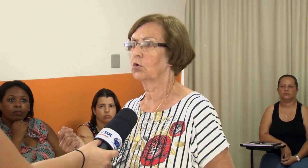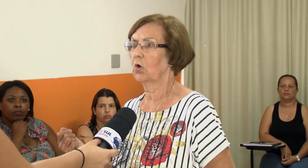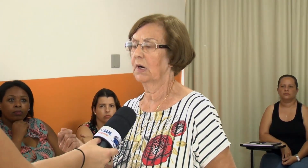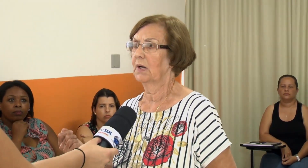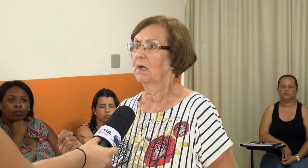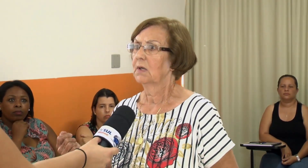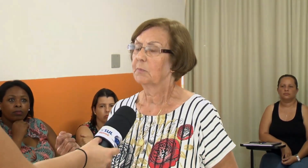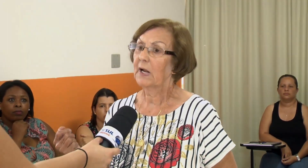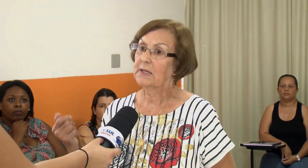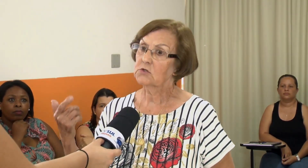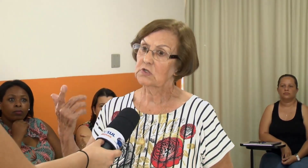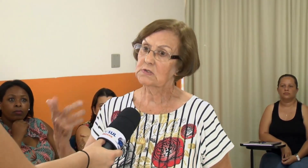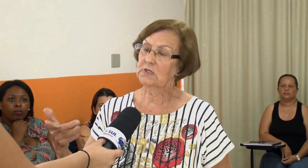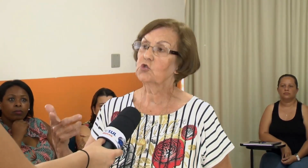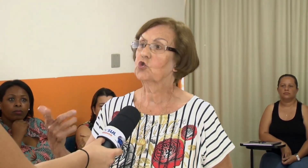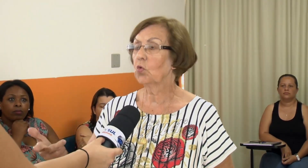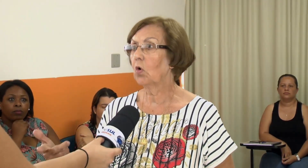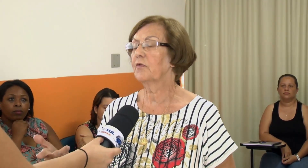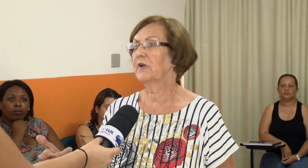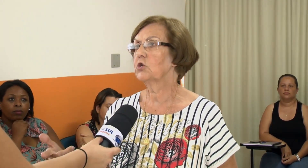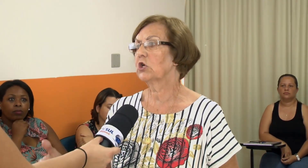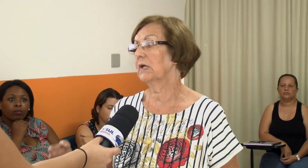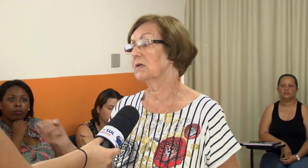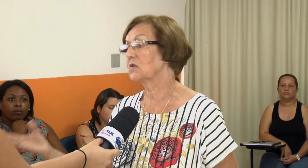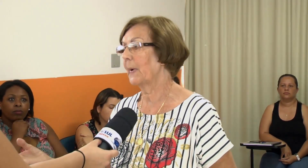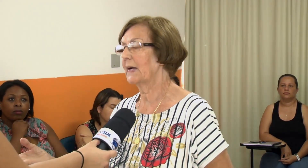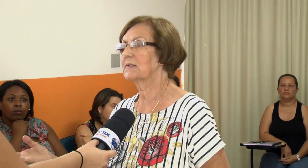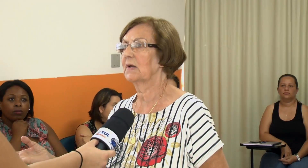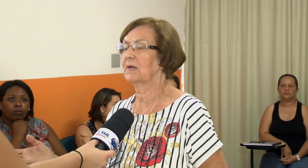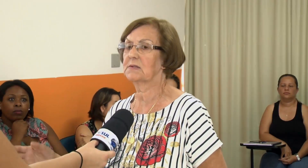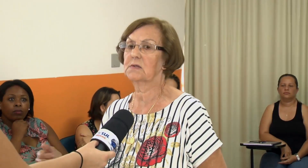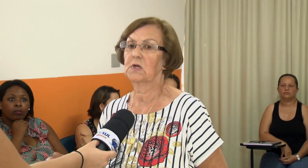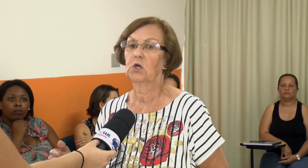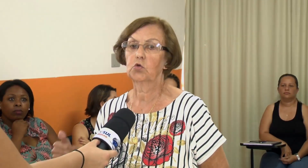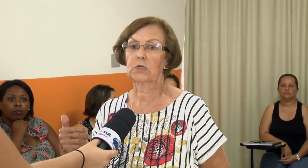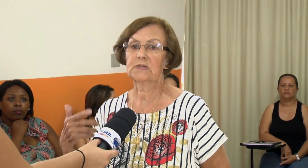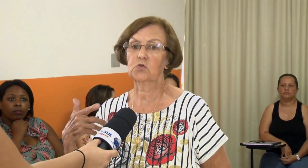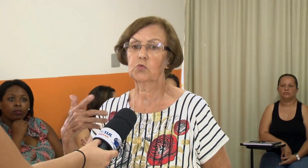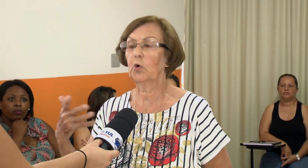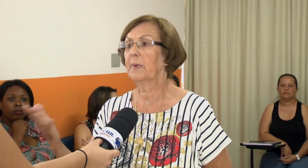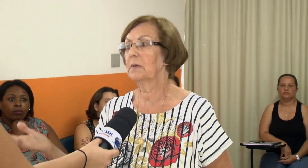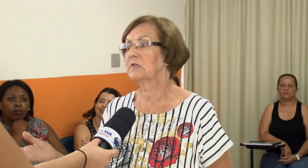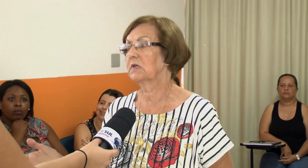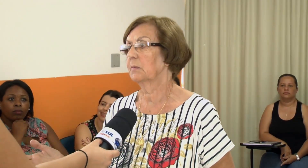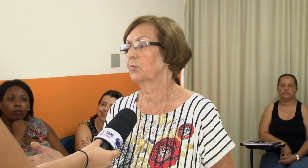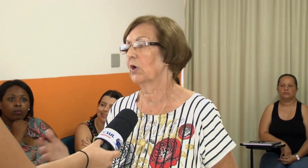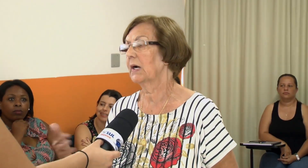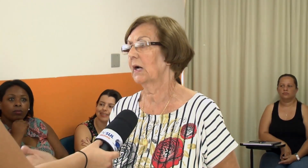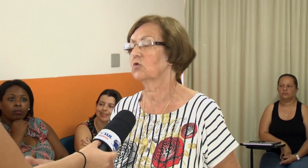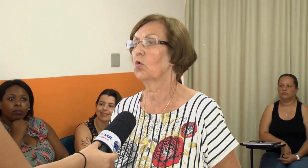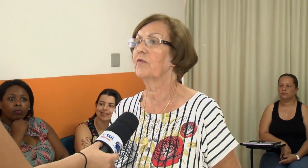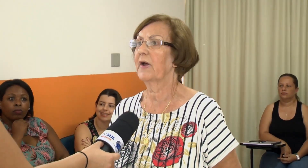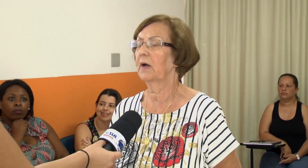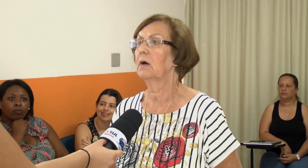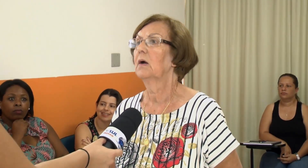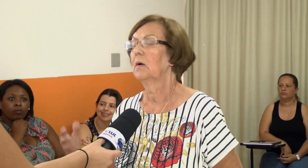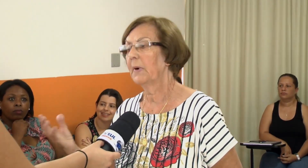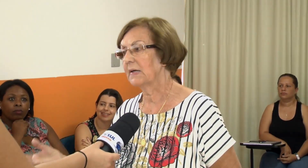redor. Para isso existe o ouvinte que lhes passa todos os problemas que por acaso houver, passa